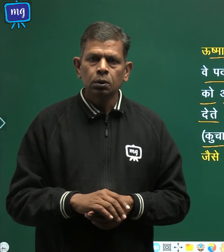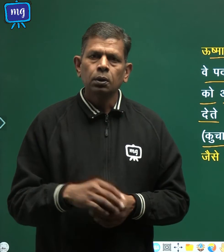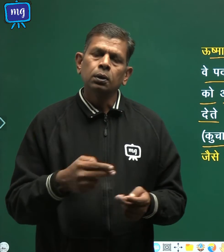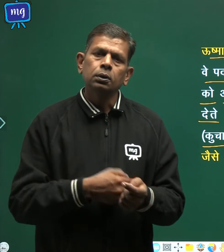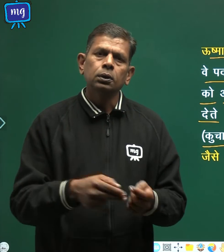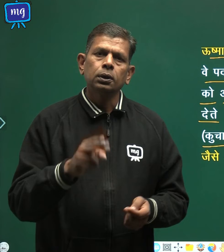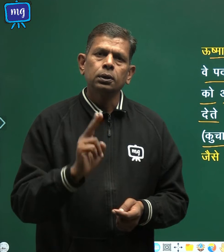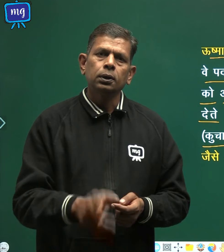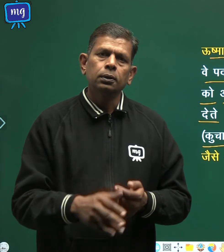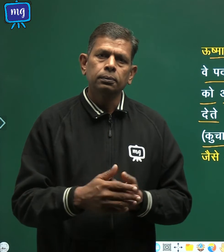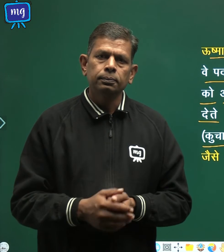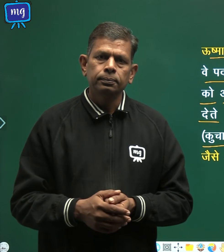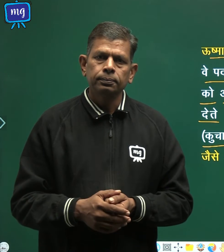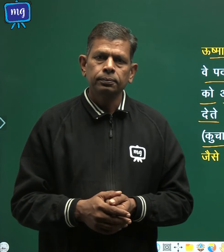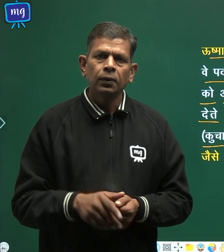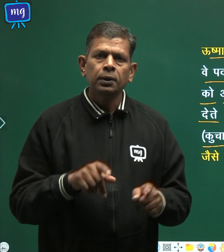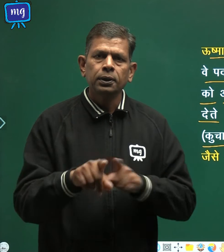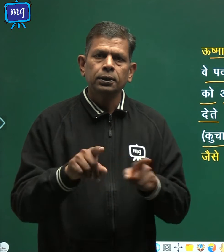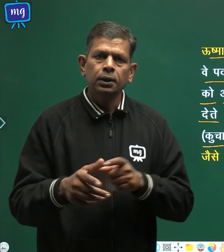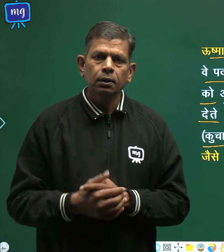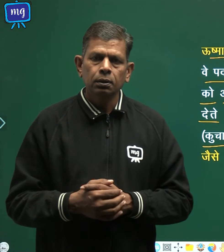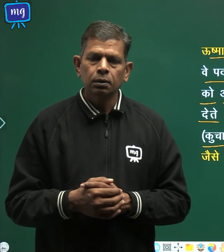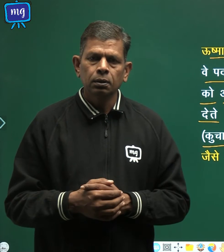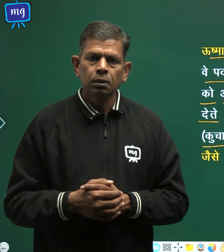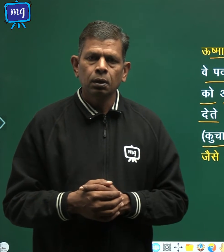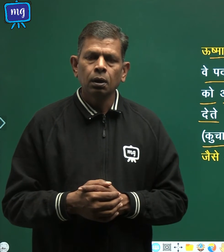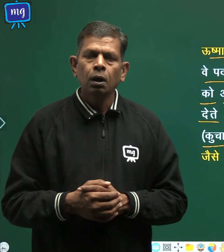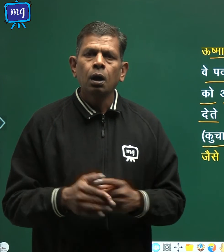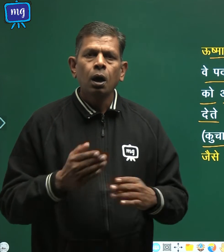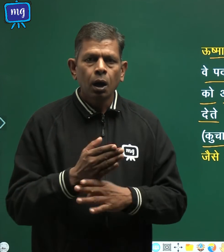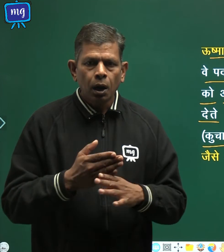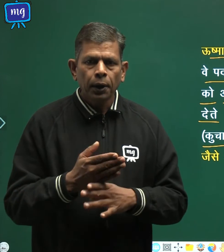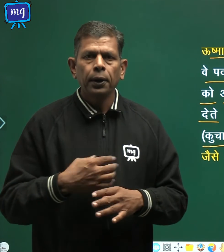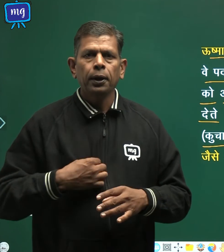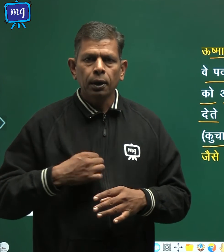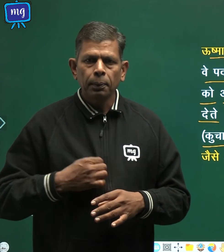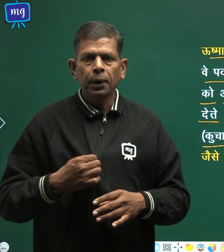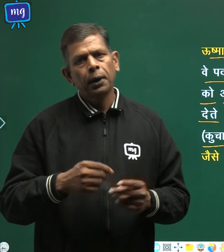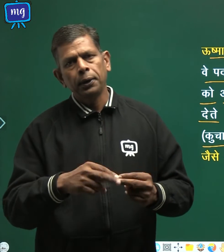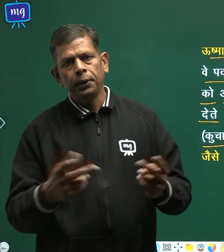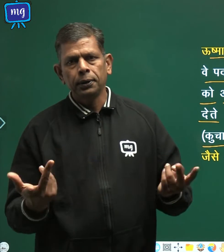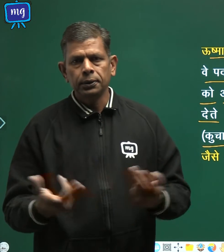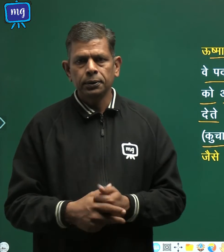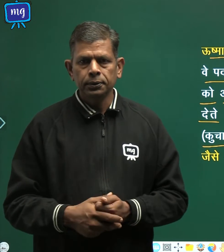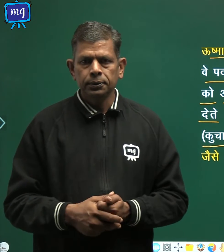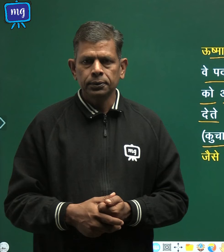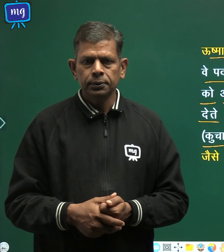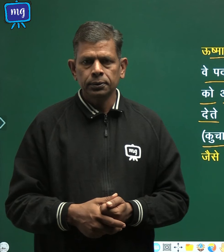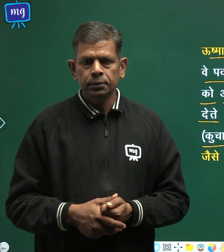कहते हैं। जैसे लकड़ी, कपड़ा आदि।